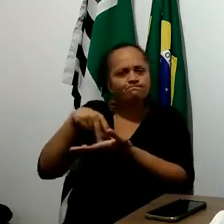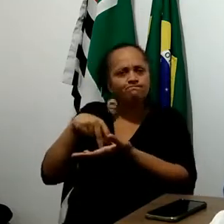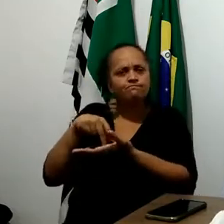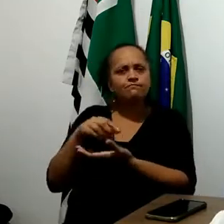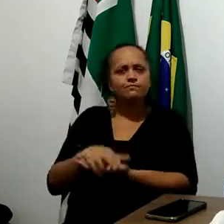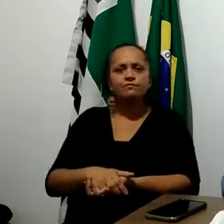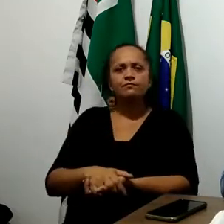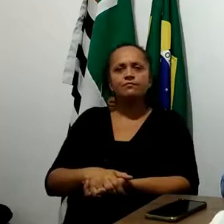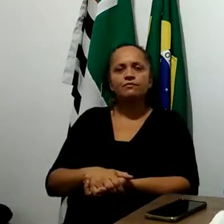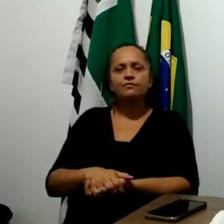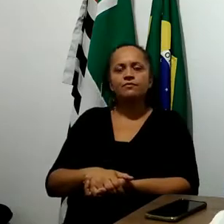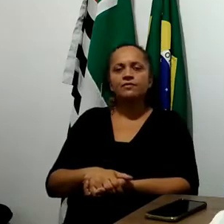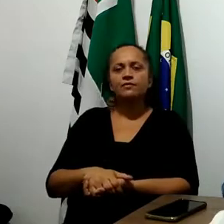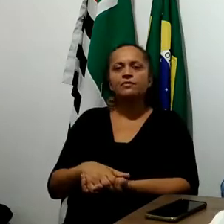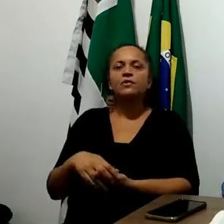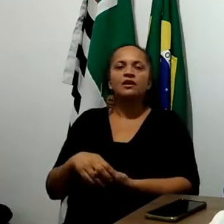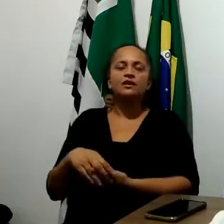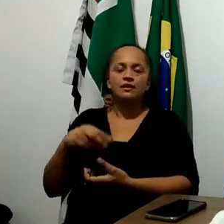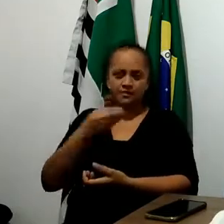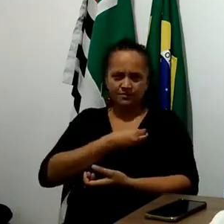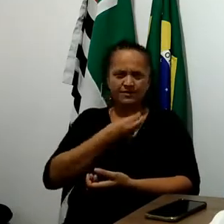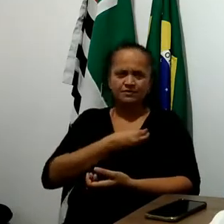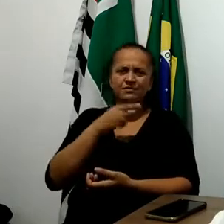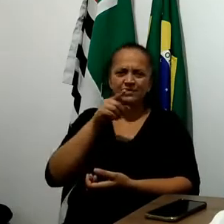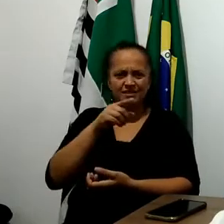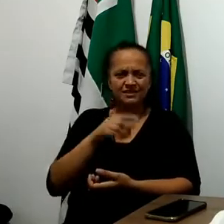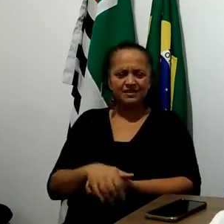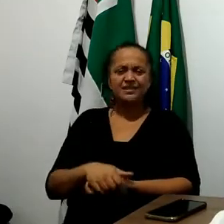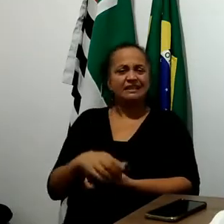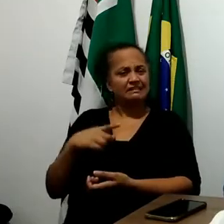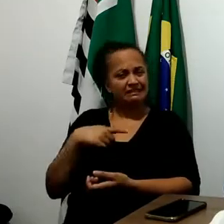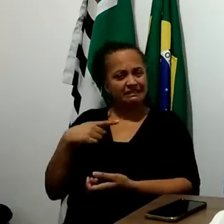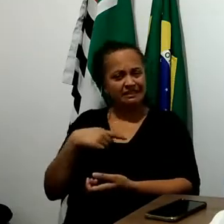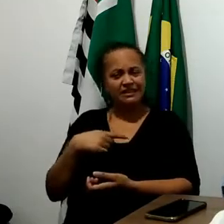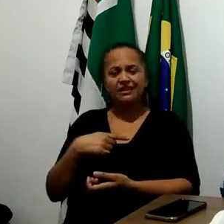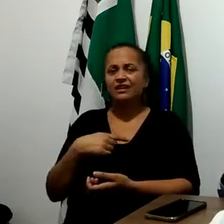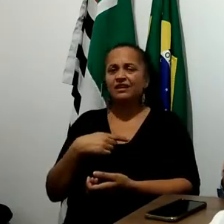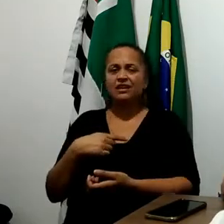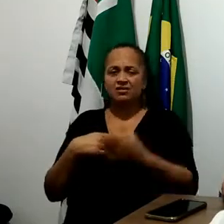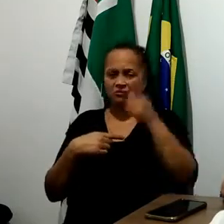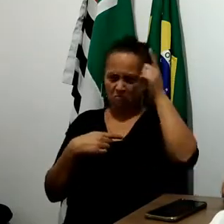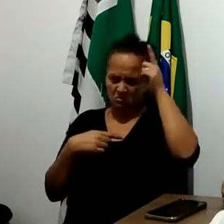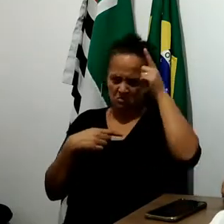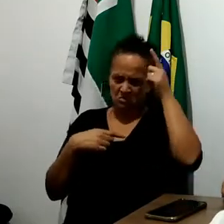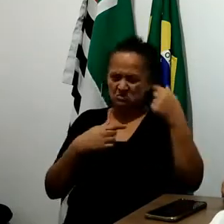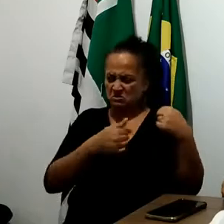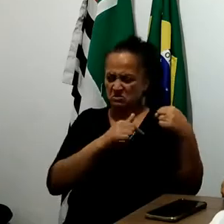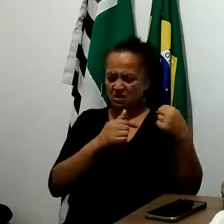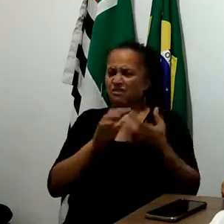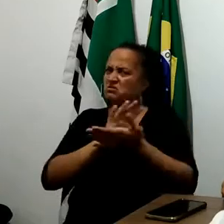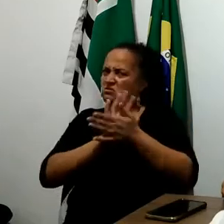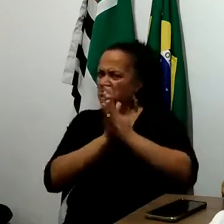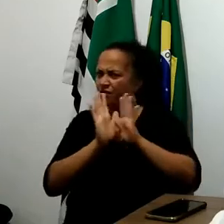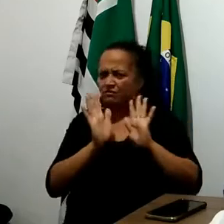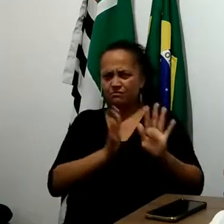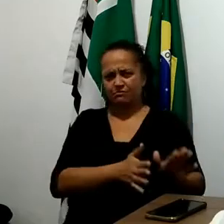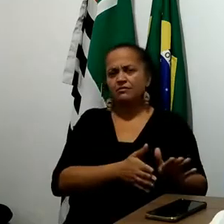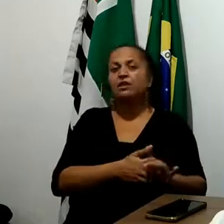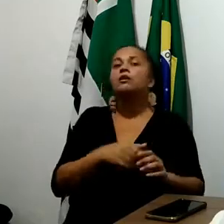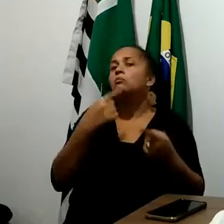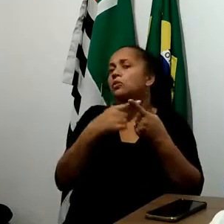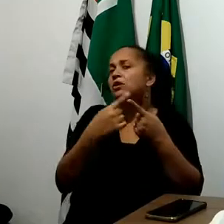você tem vivido, que você está passando, aquilo ali vai cair por terra, porque você vai estar mais forte do que ela. Se